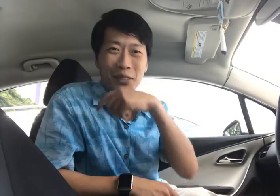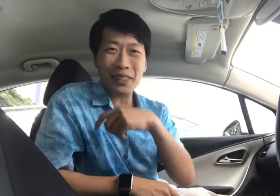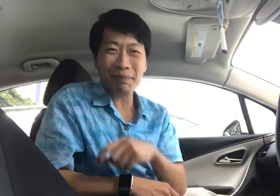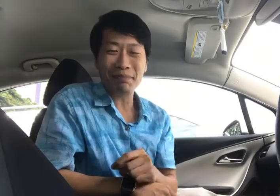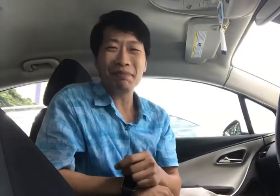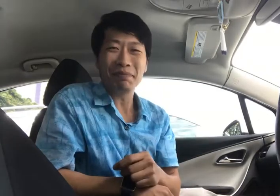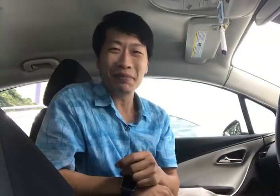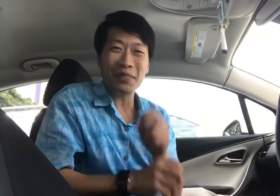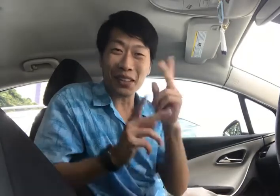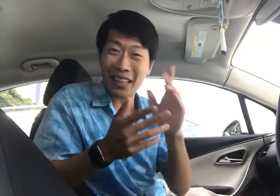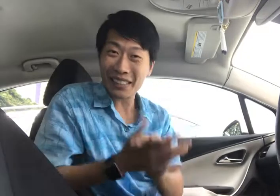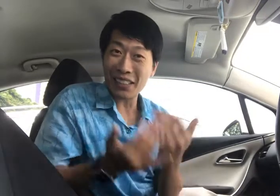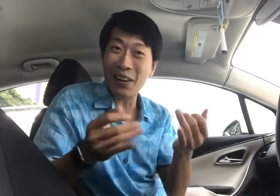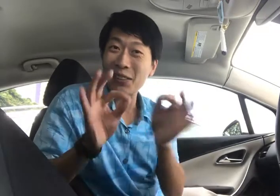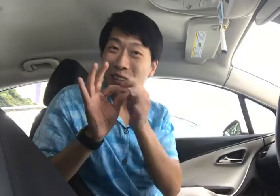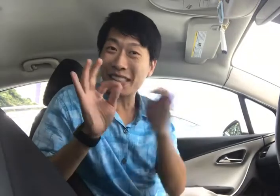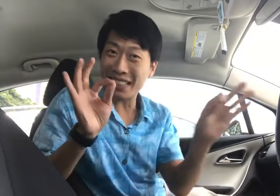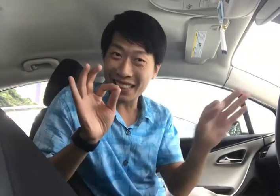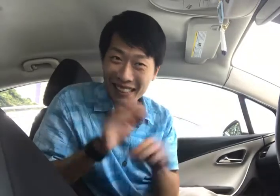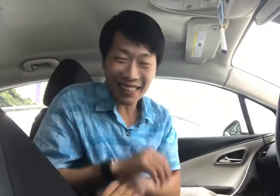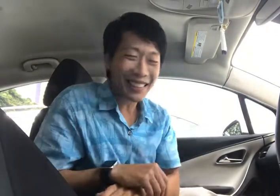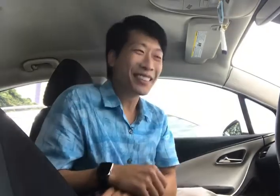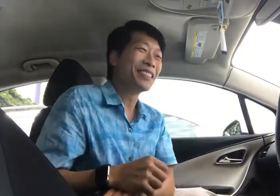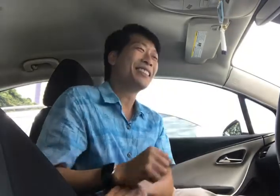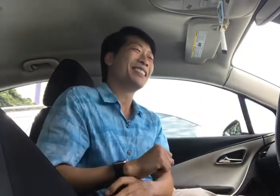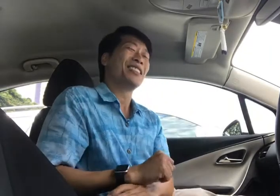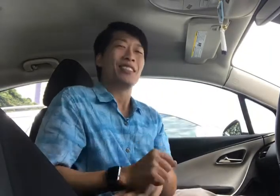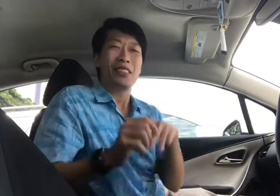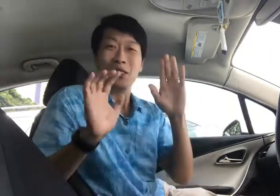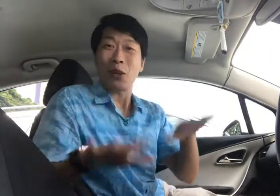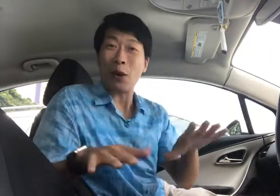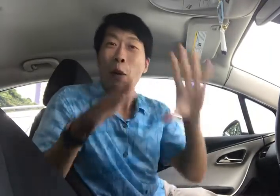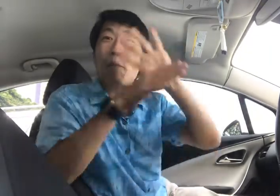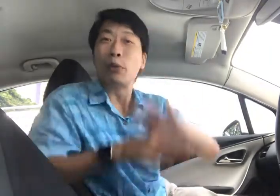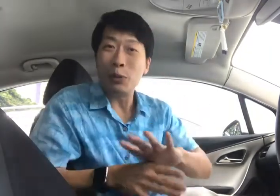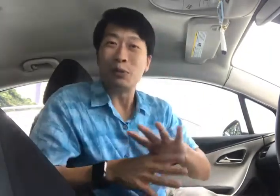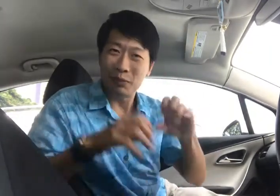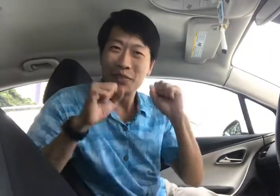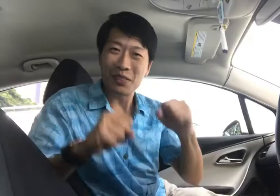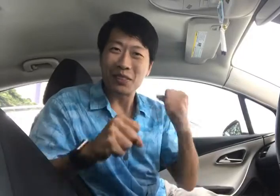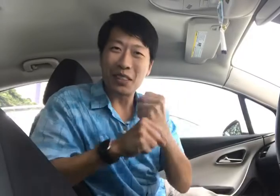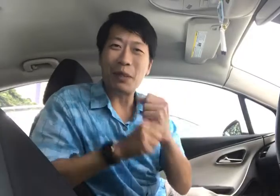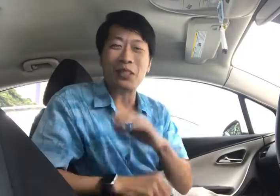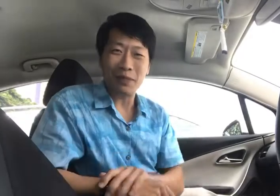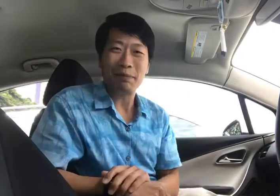古い。Okay, so now we'll do a sentence. 今日は boom 作りましょう。